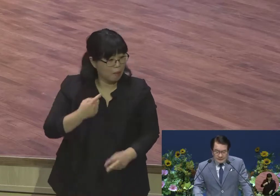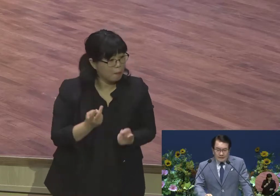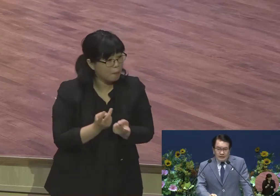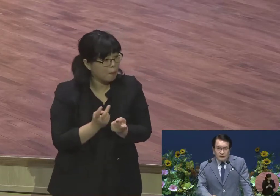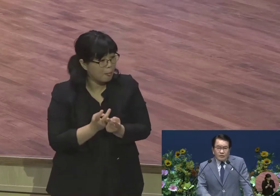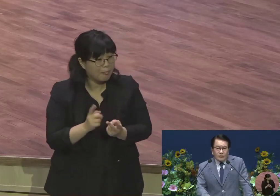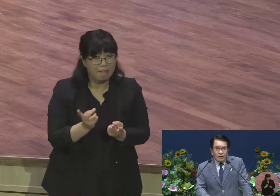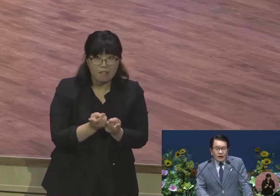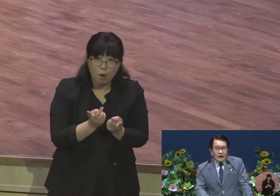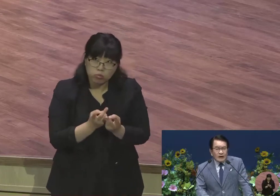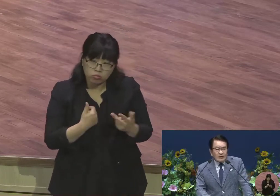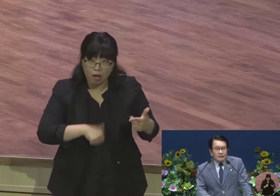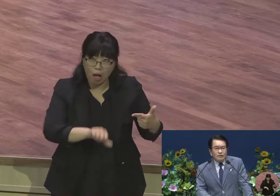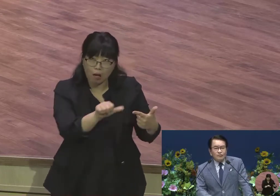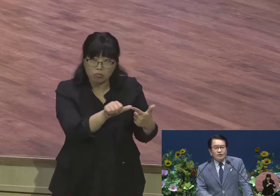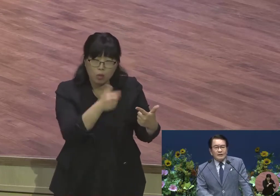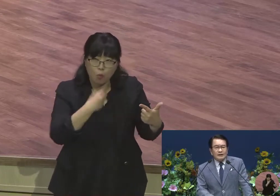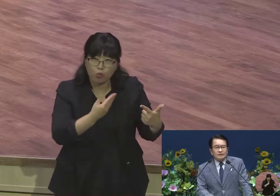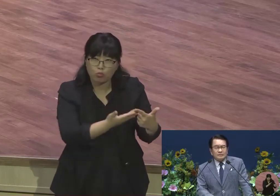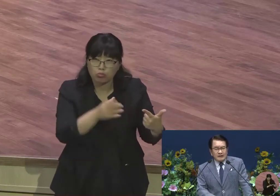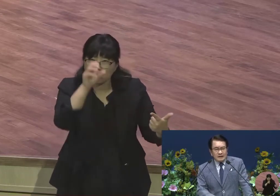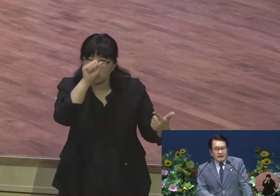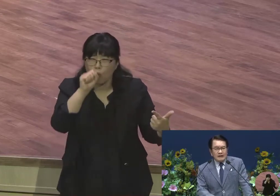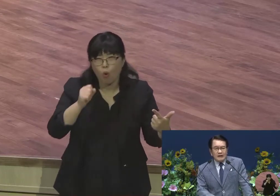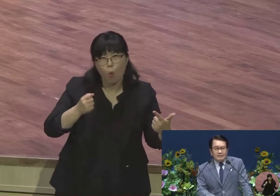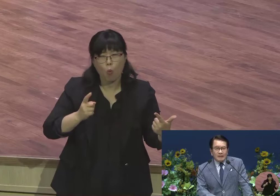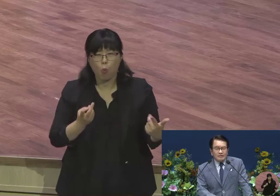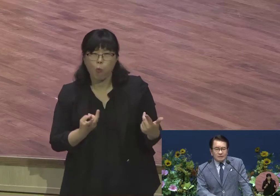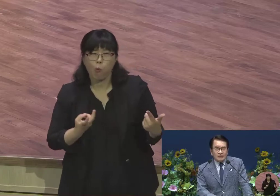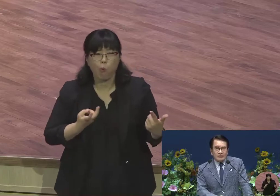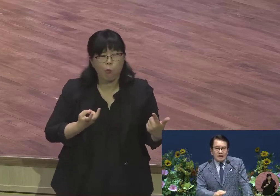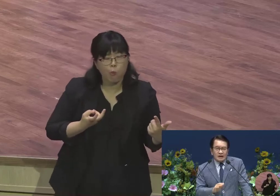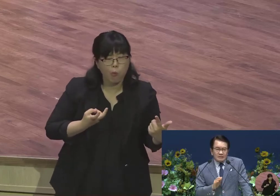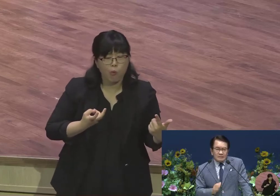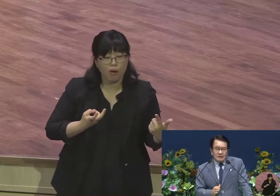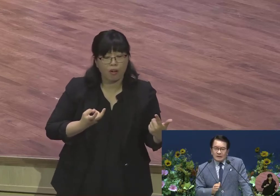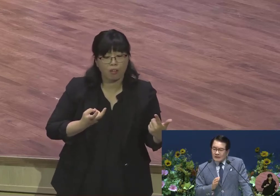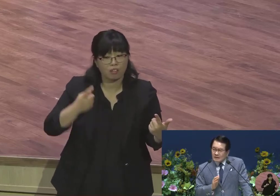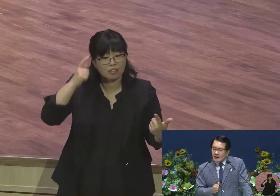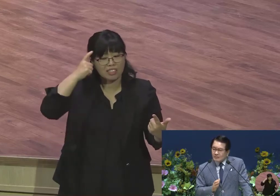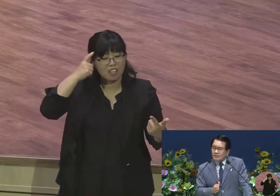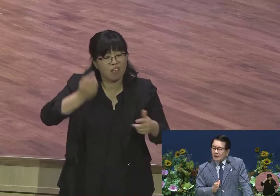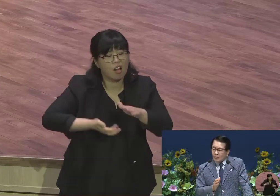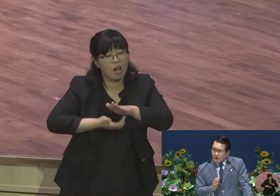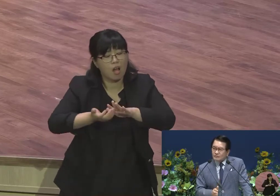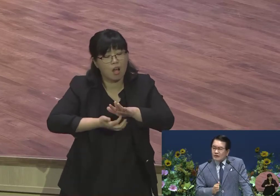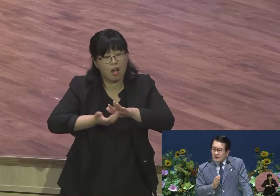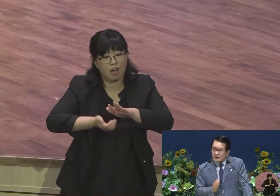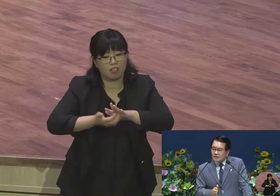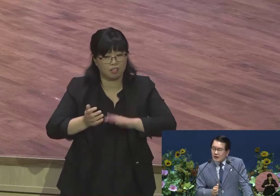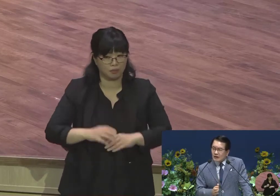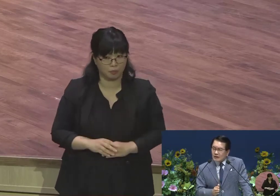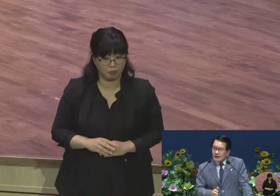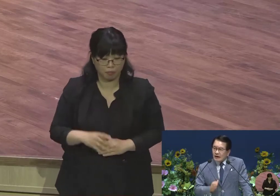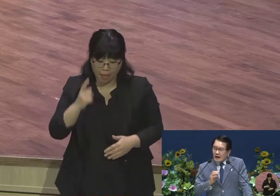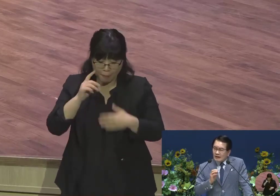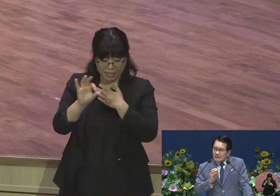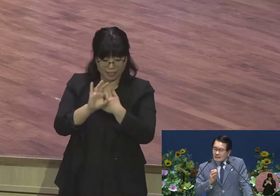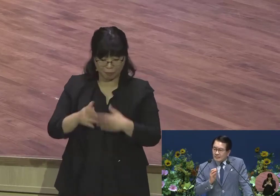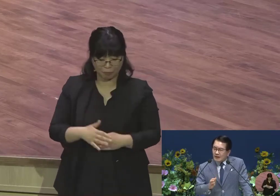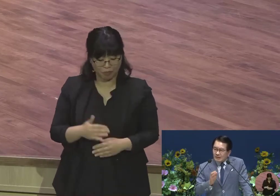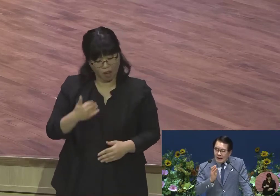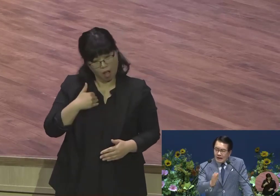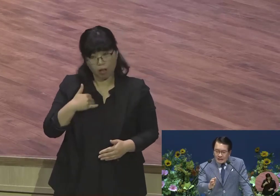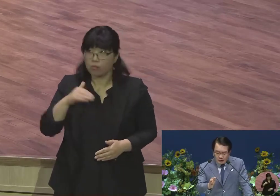그리고 하나님께 또 물어봐야지 만약에 내가 이 방법을 쓰더라도 하나님 이 방법이 옳습니까 틀립니까 내가